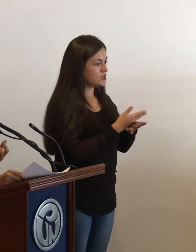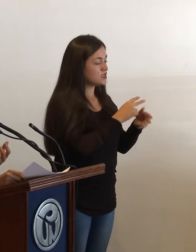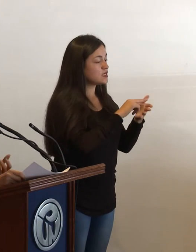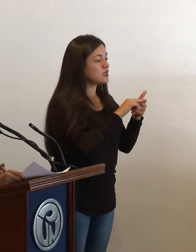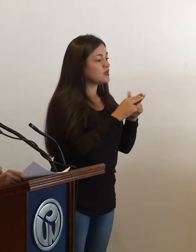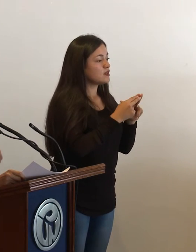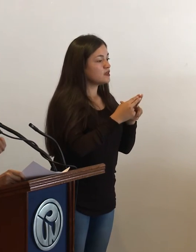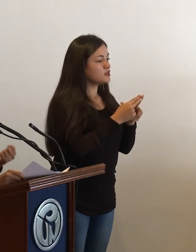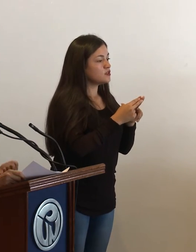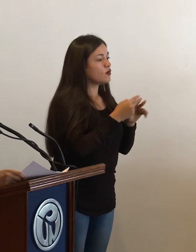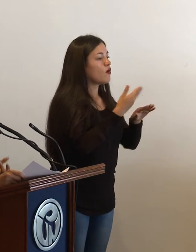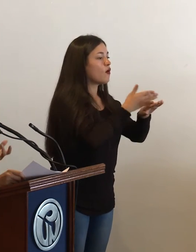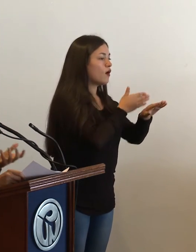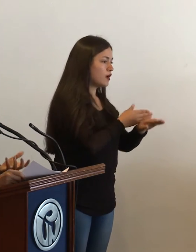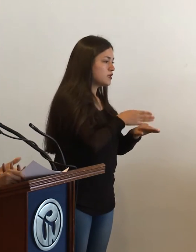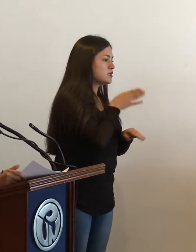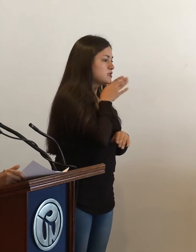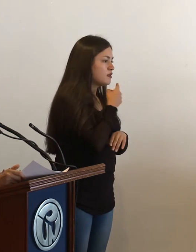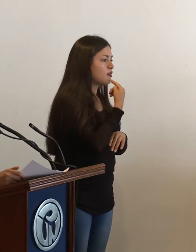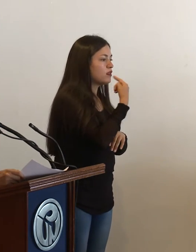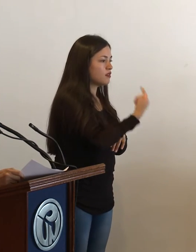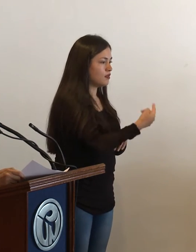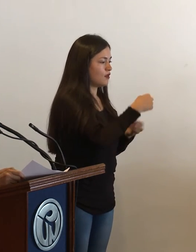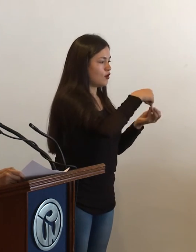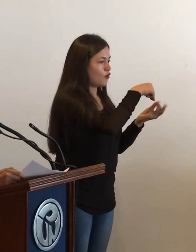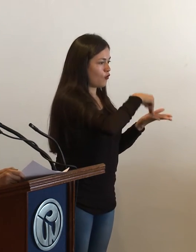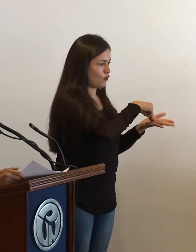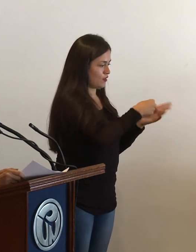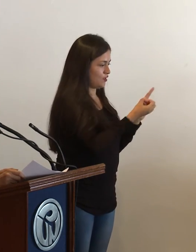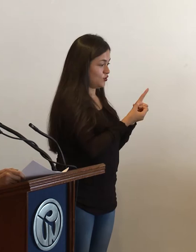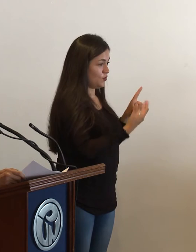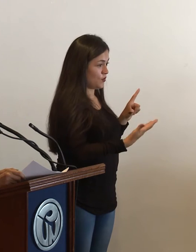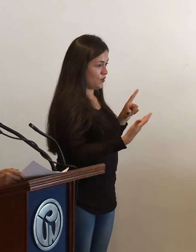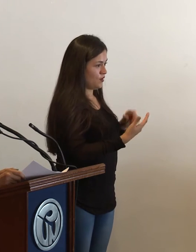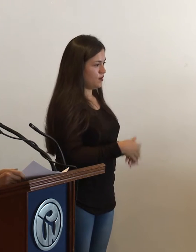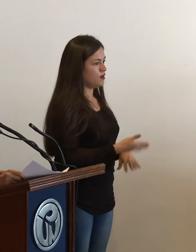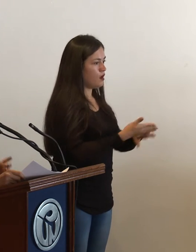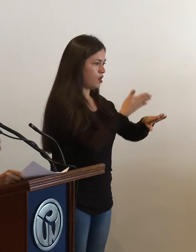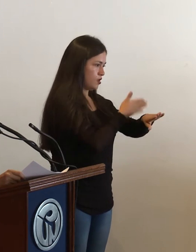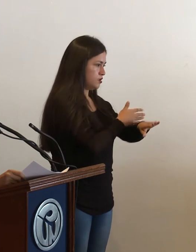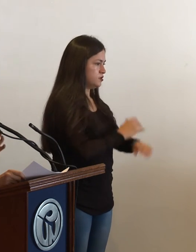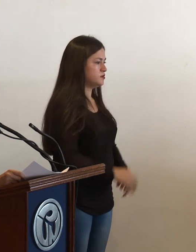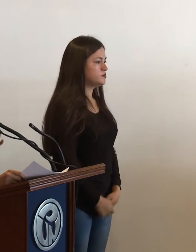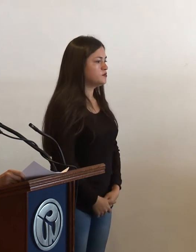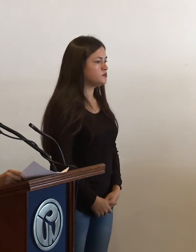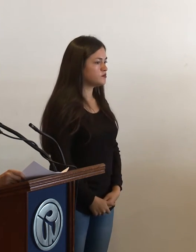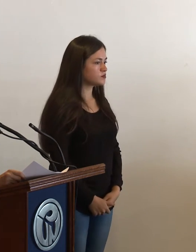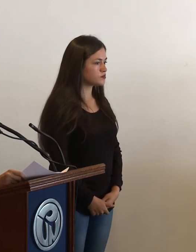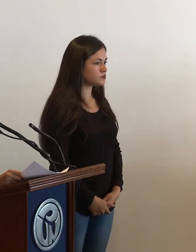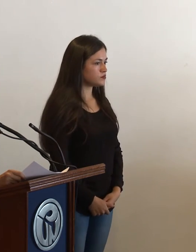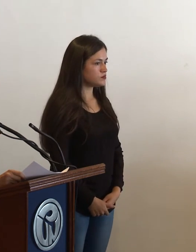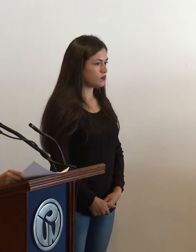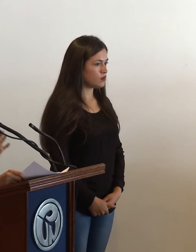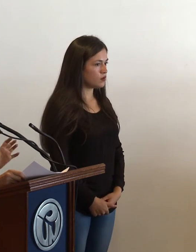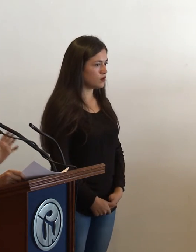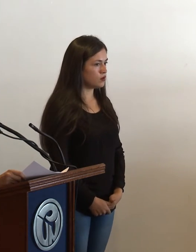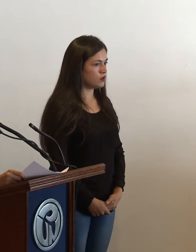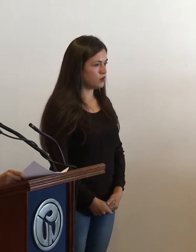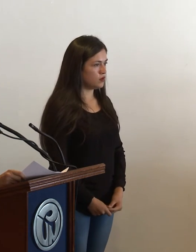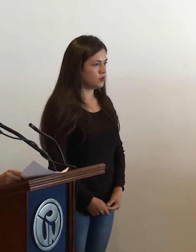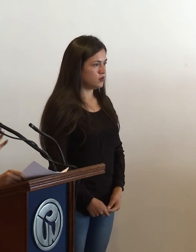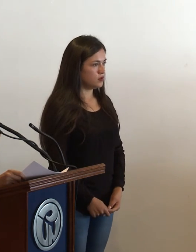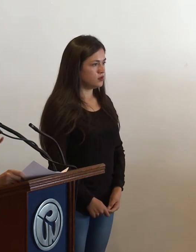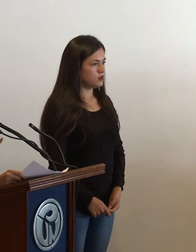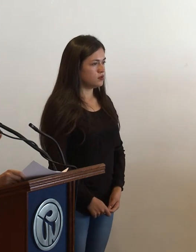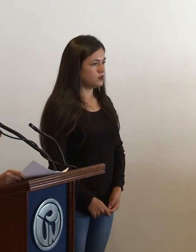cuales actuó y se refirió y fue el contexto de la educación popular. Entonces estamos de frente a